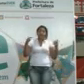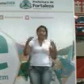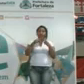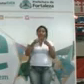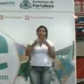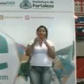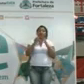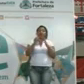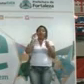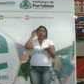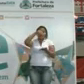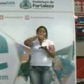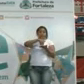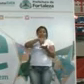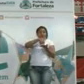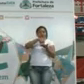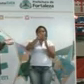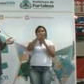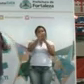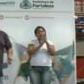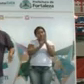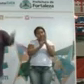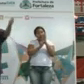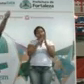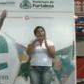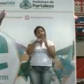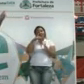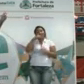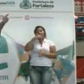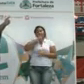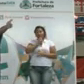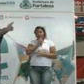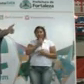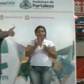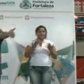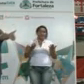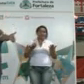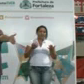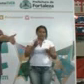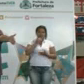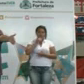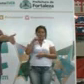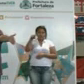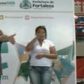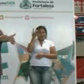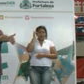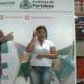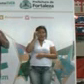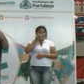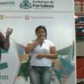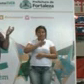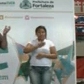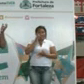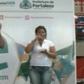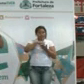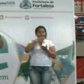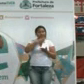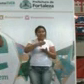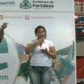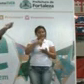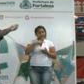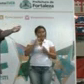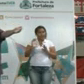ano a pessoa fica triste, sim ou não? Fica. Você acha o Natal uma data alegre? É que a pessoa